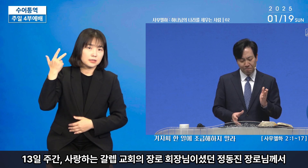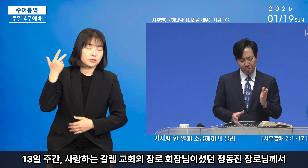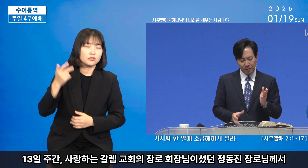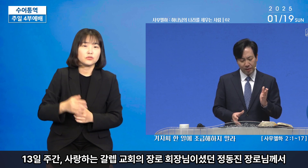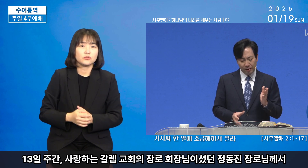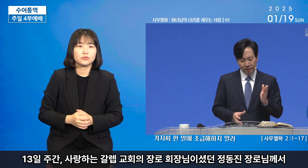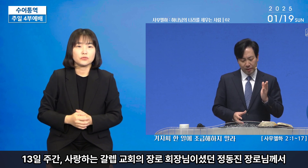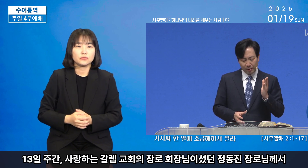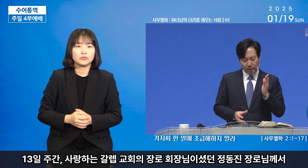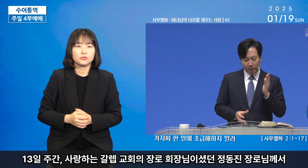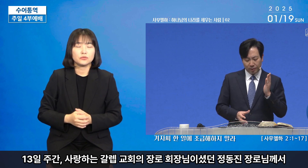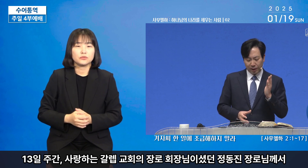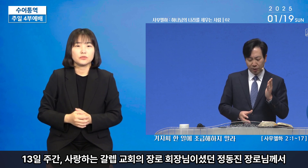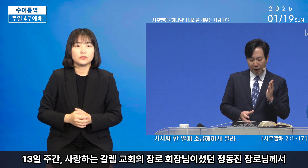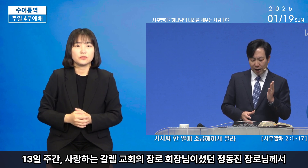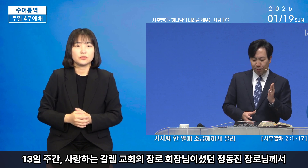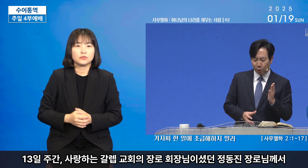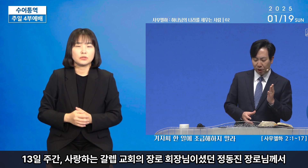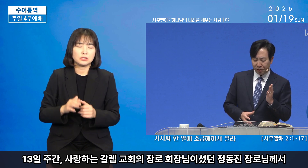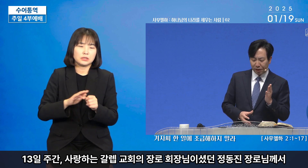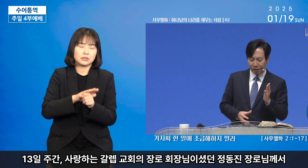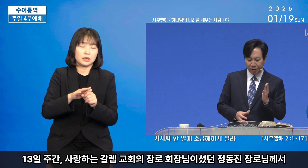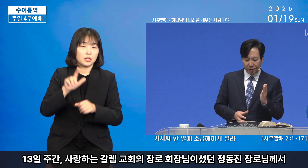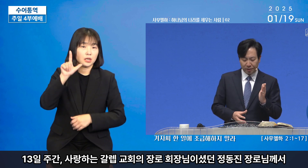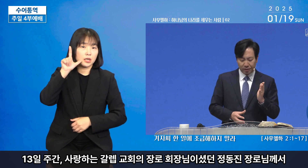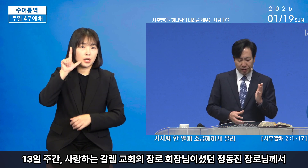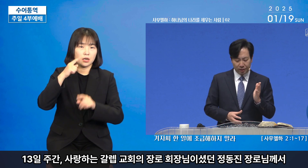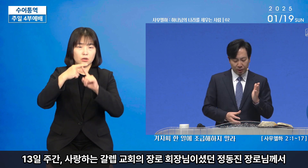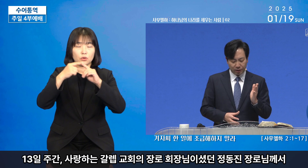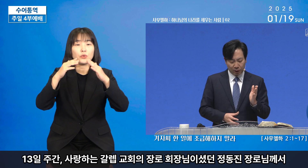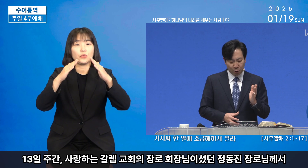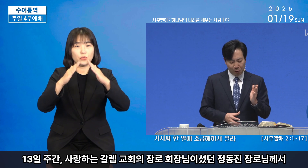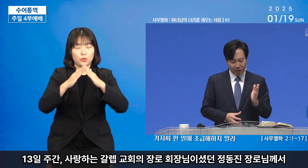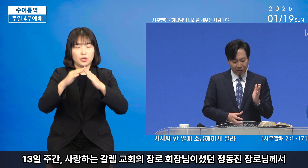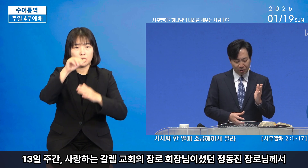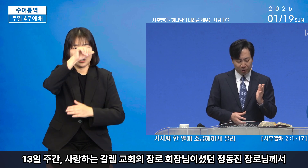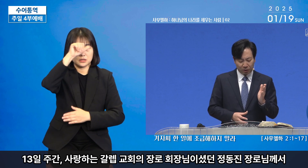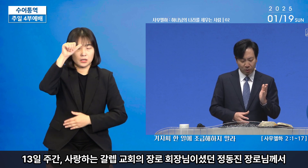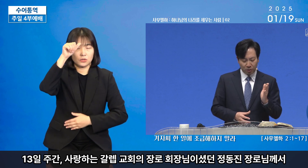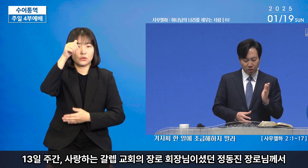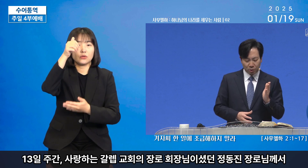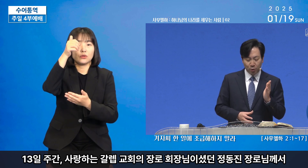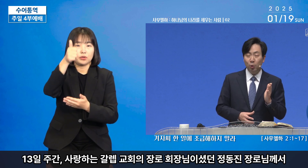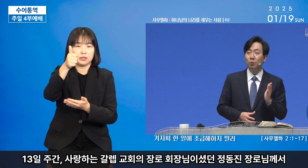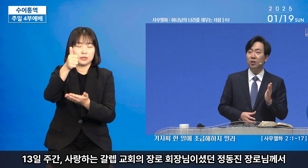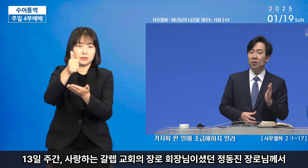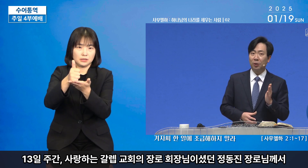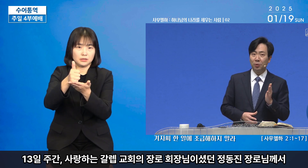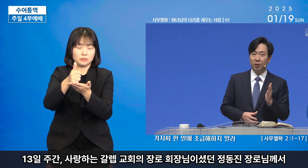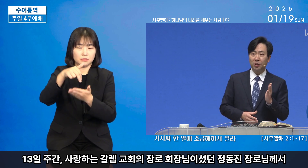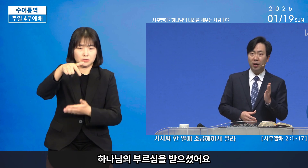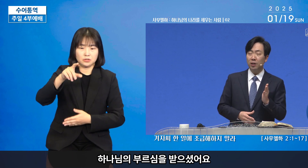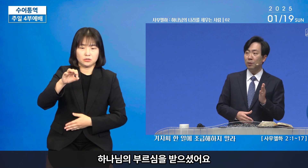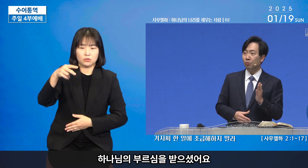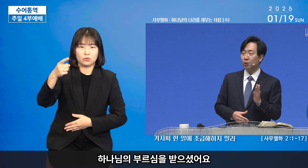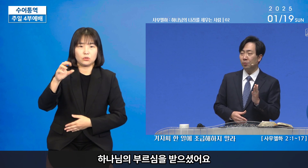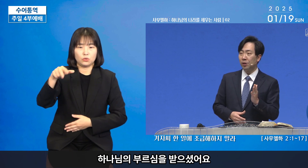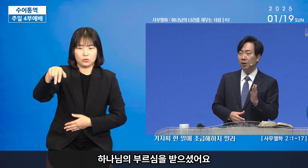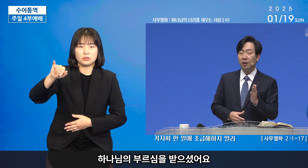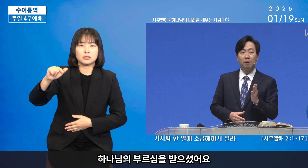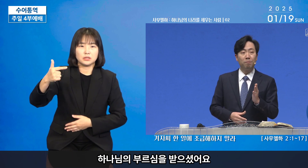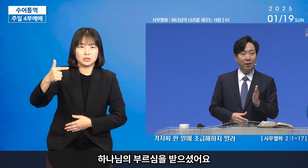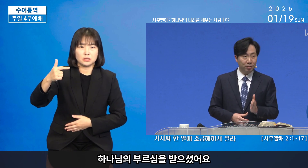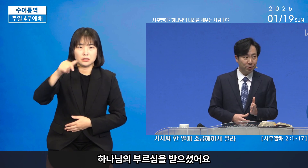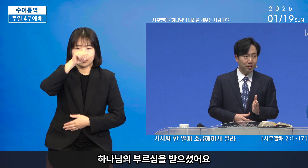주간 사랑하는 갈렙교회의 장로 회장님이셨던 정동증 장로님께서 하나님의